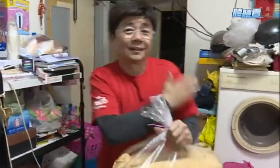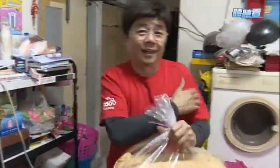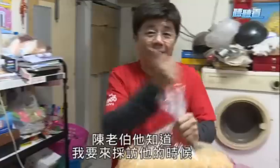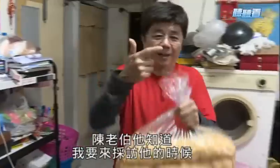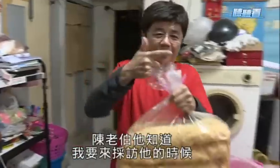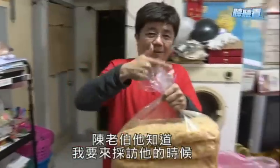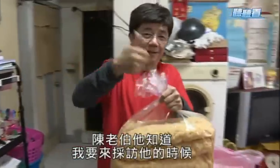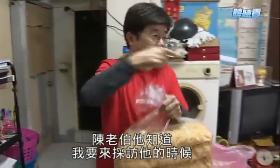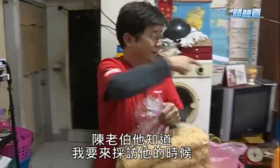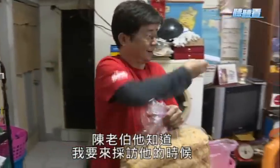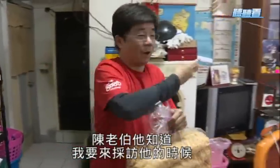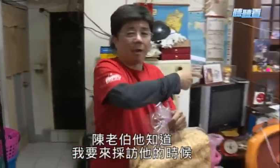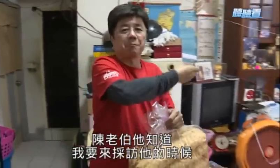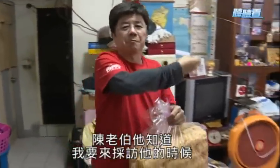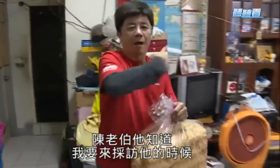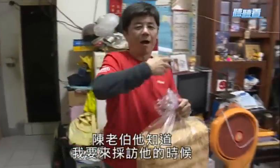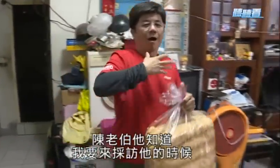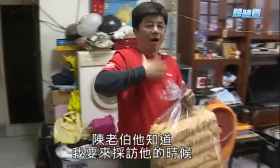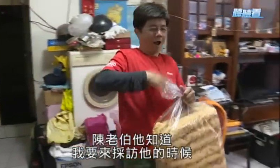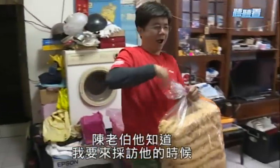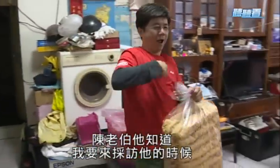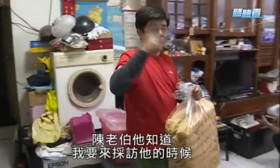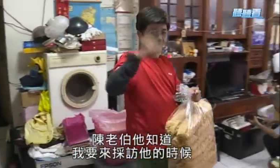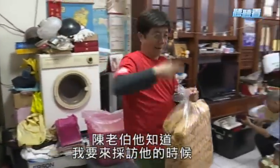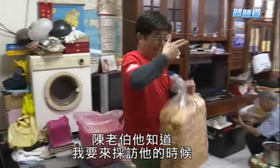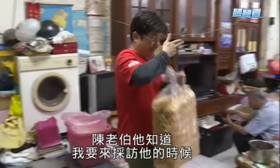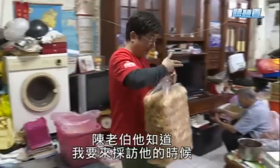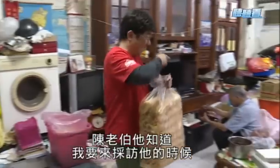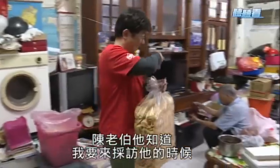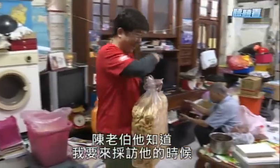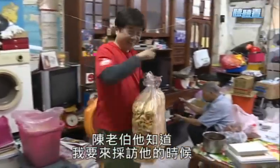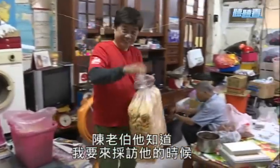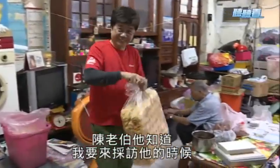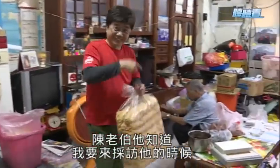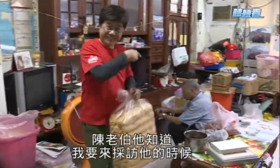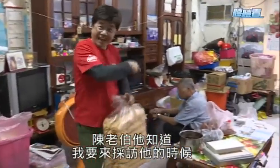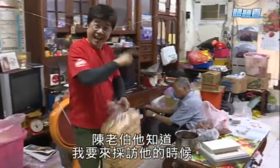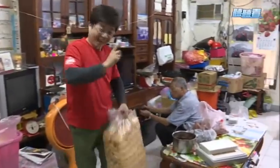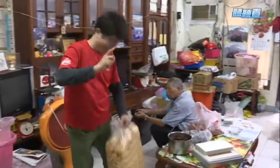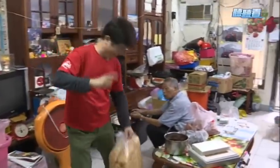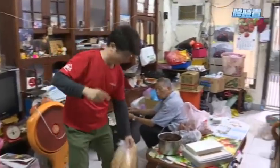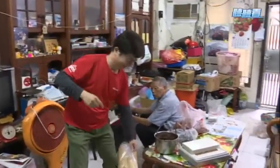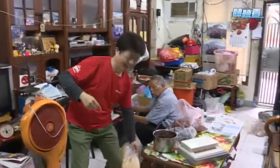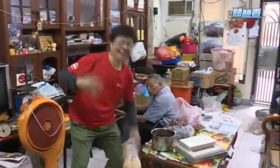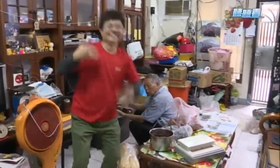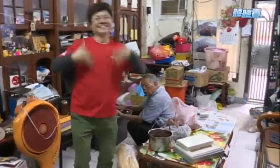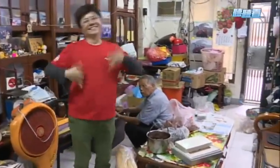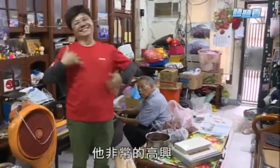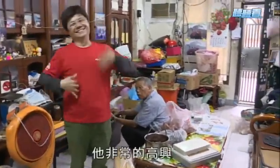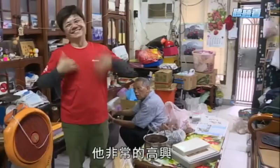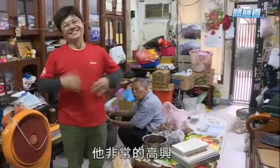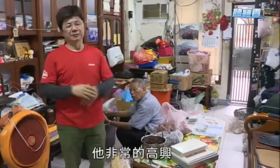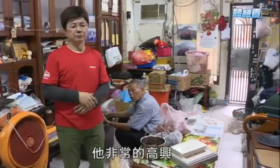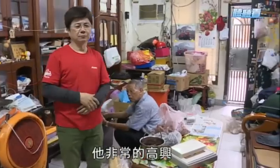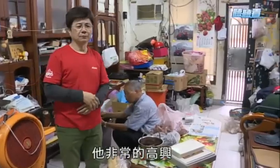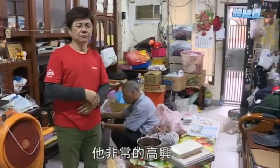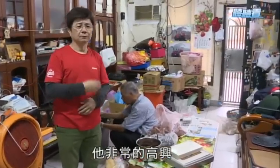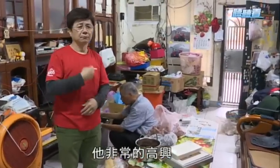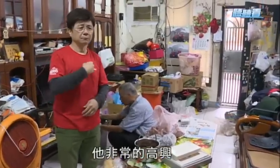陈老伯啊，他知道我要来采访他的时候呢，他非常的高兴，